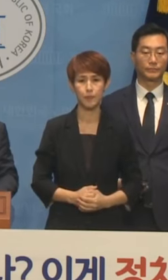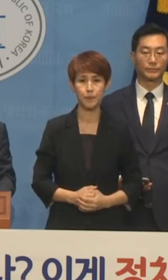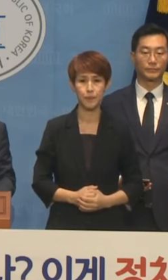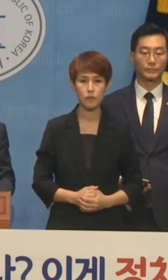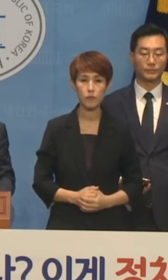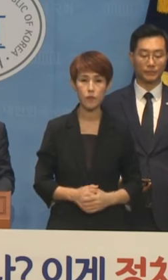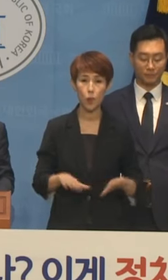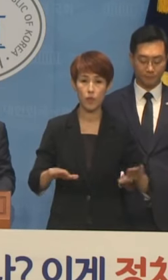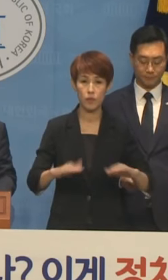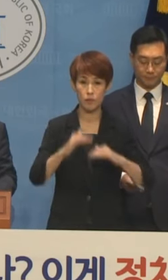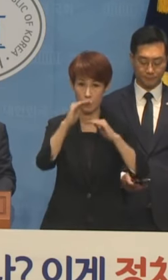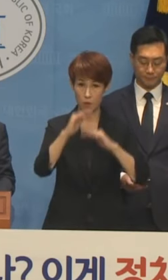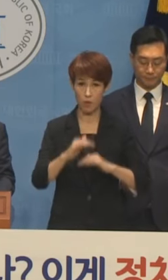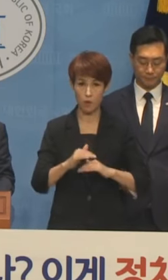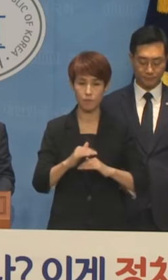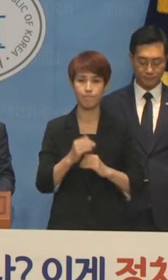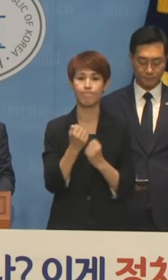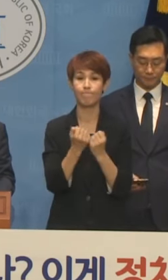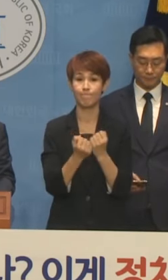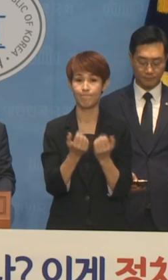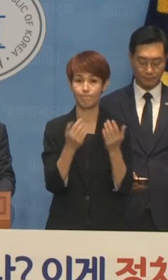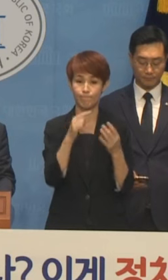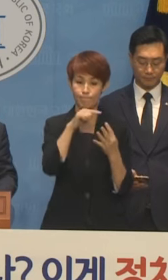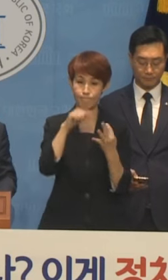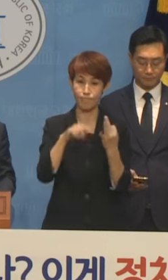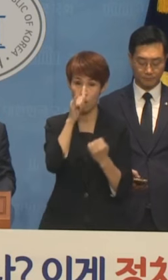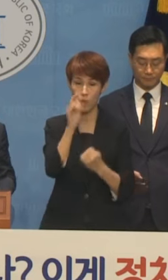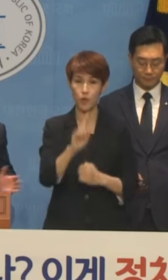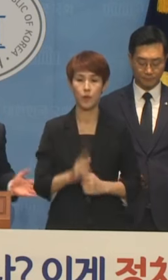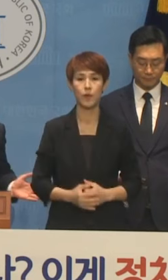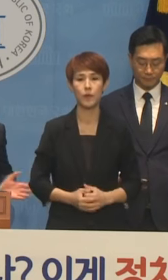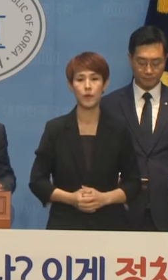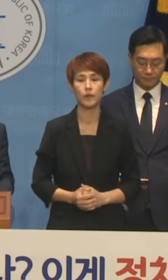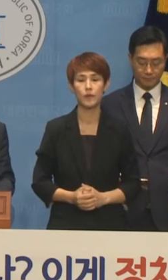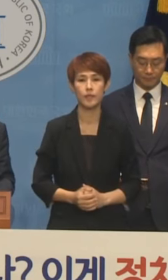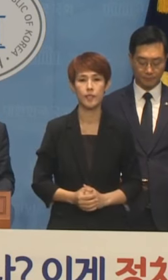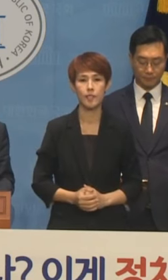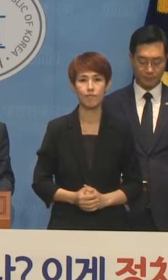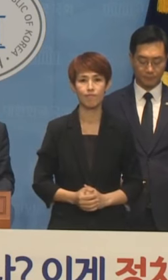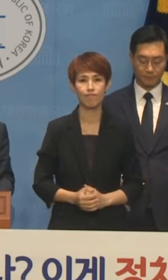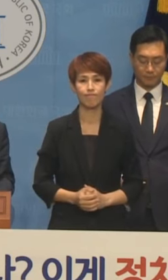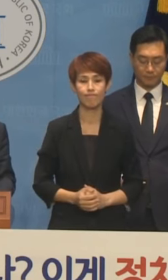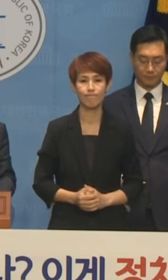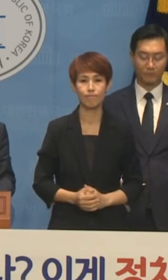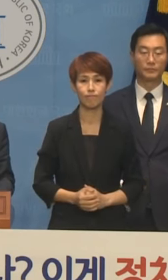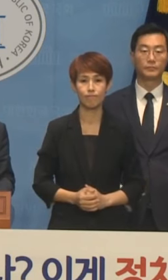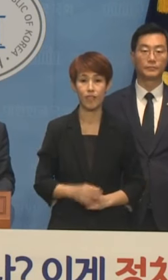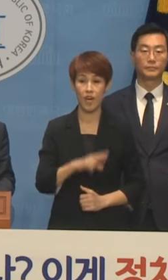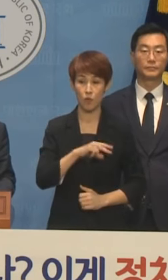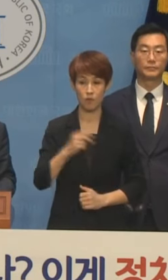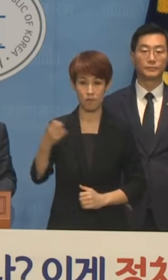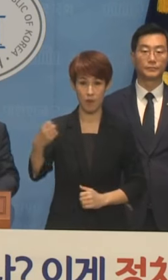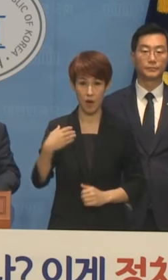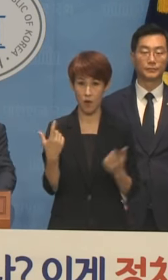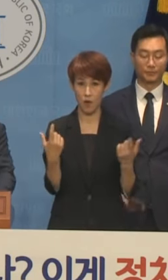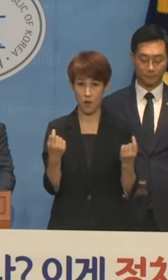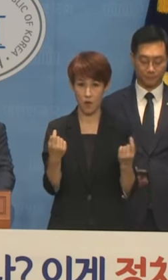오늘 기자회견에 간단한 순서를 말씀드리면, 아까 방금 전에 장경태 의원님, 최고위원께서